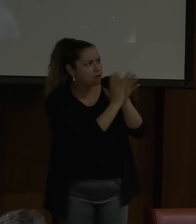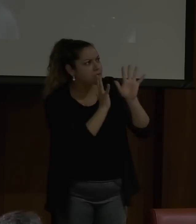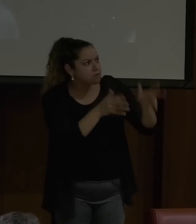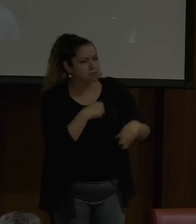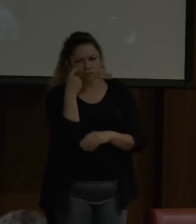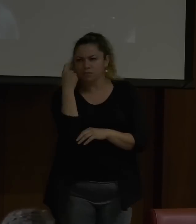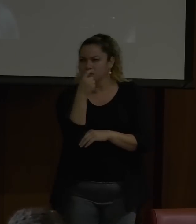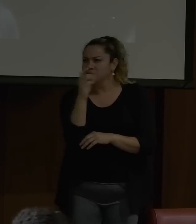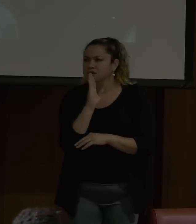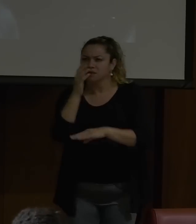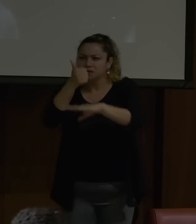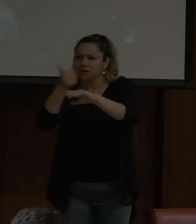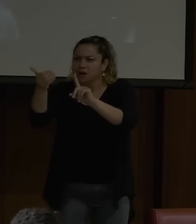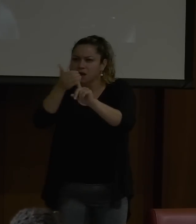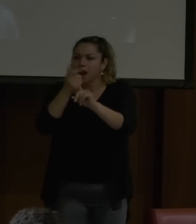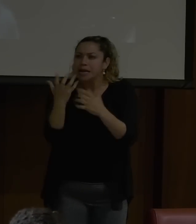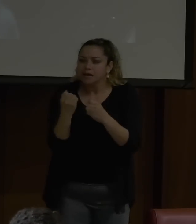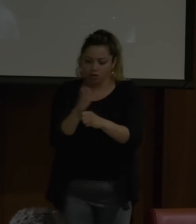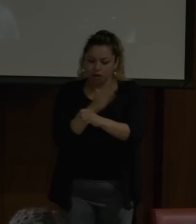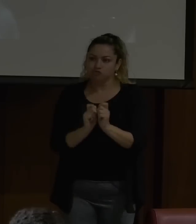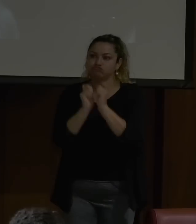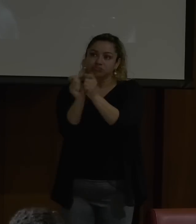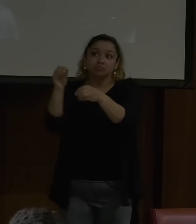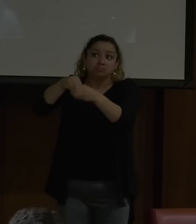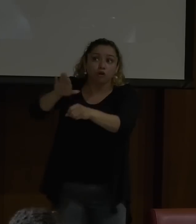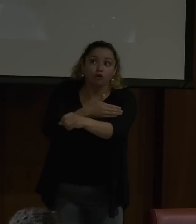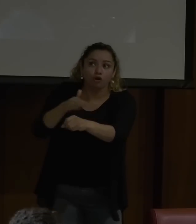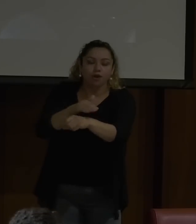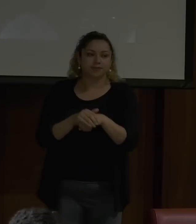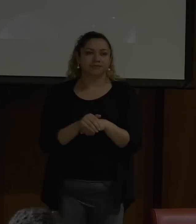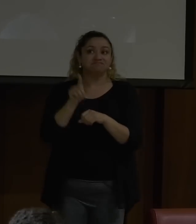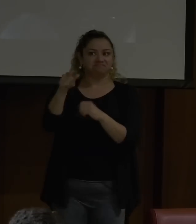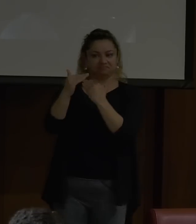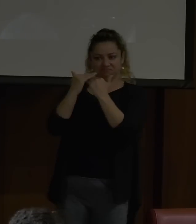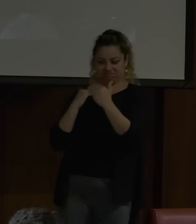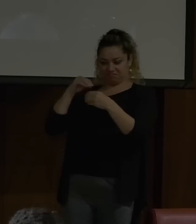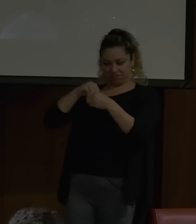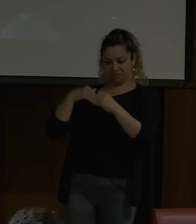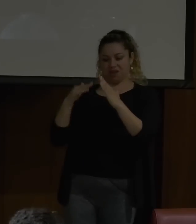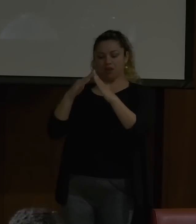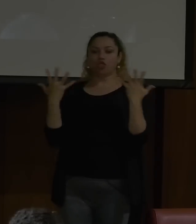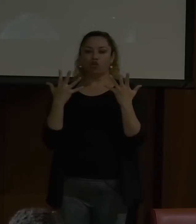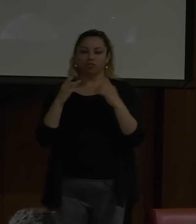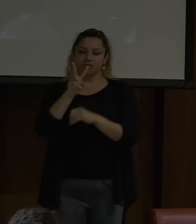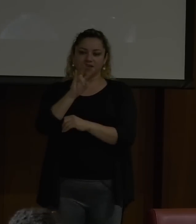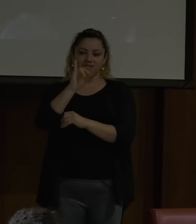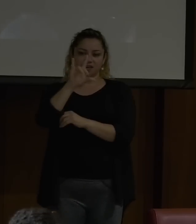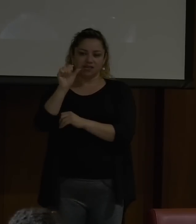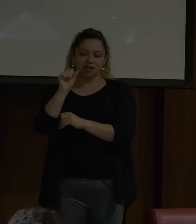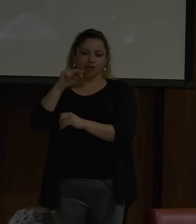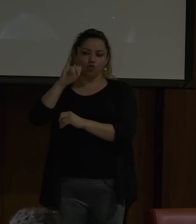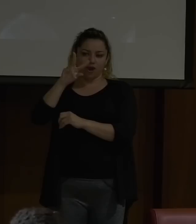sus canciones fueran incluidas en el repertorio de la orquesta. Reyes Torres lo invitó a su casa en Villanueva durante las fiestas de Santo